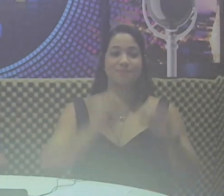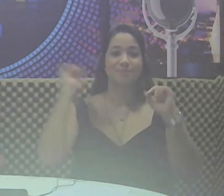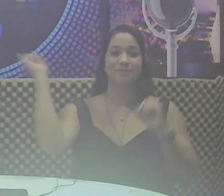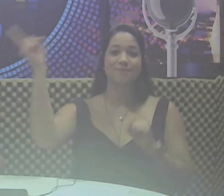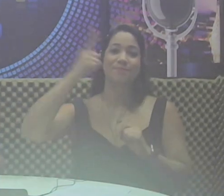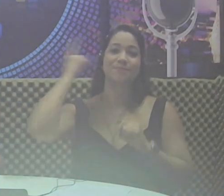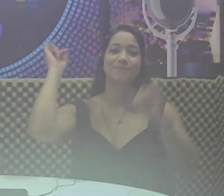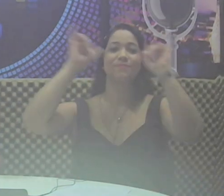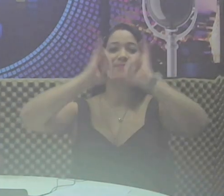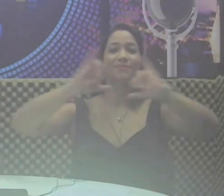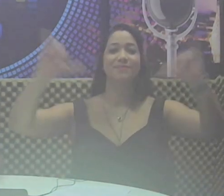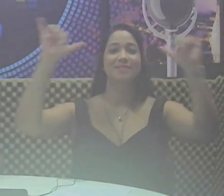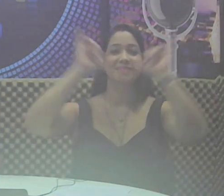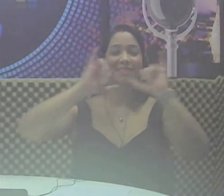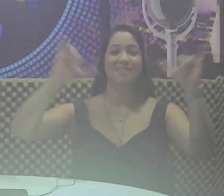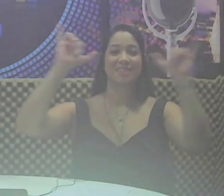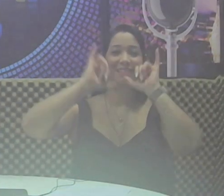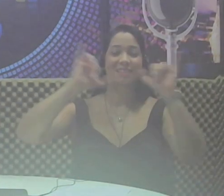Giro de